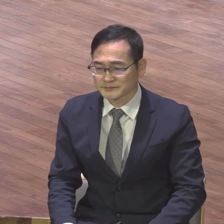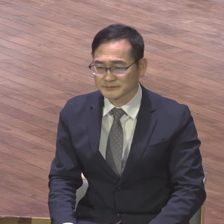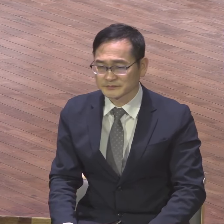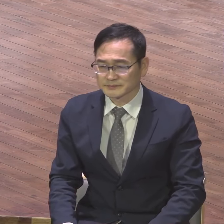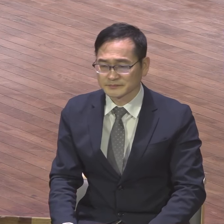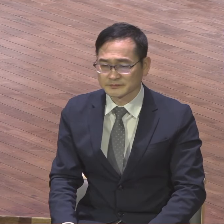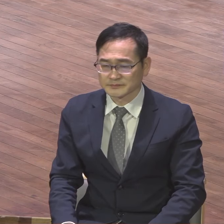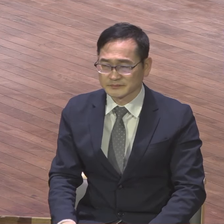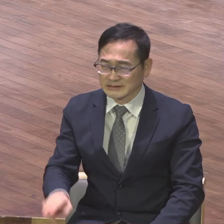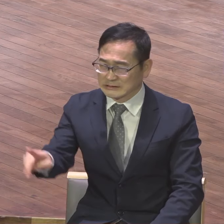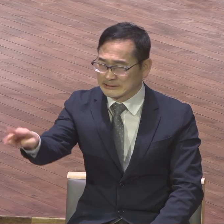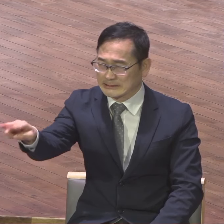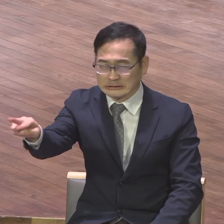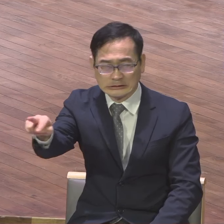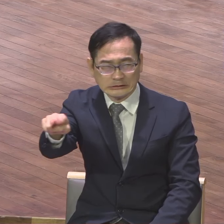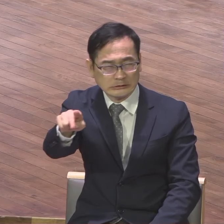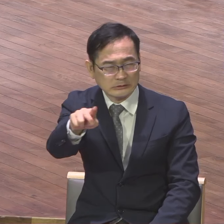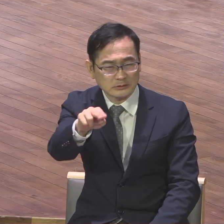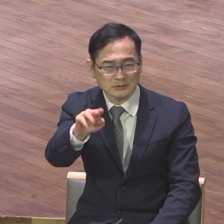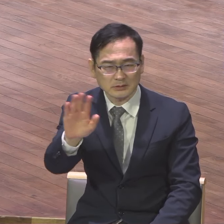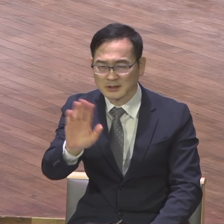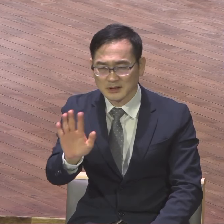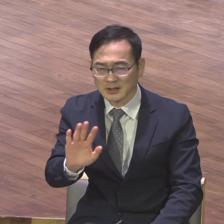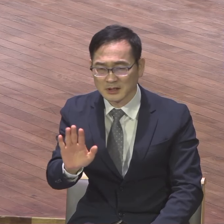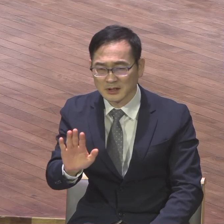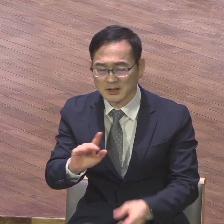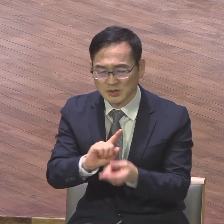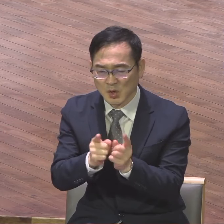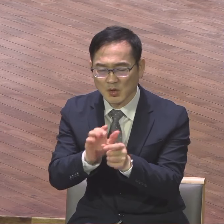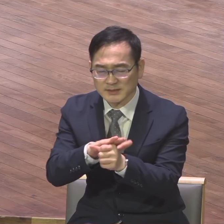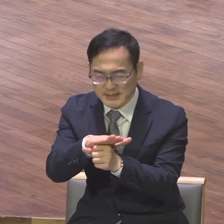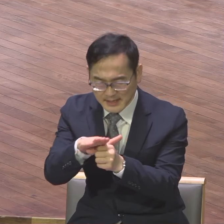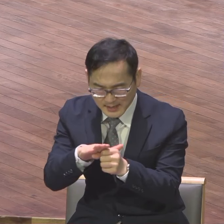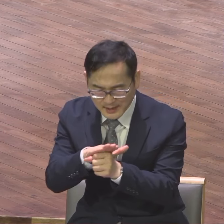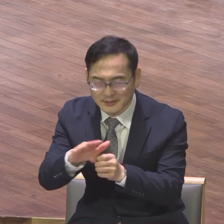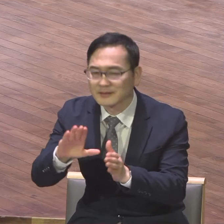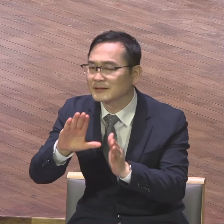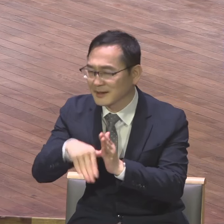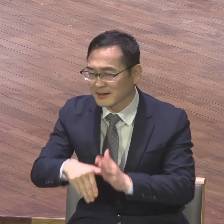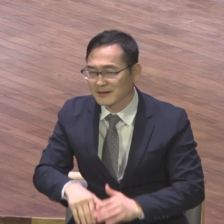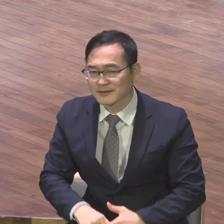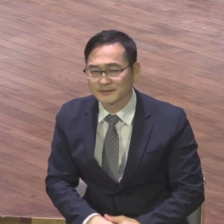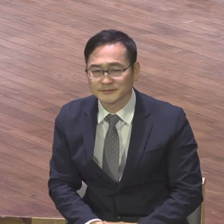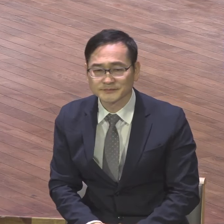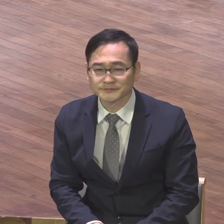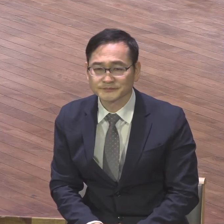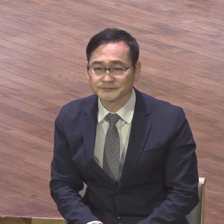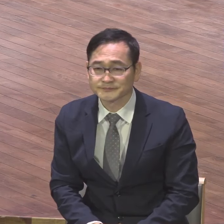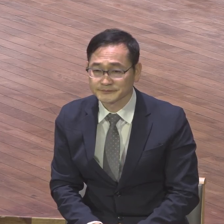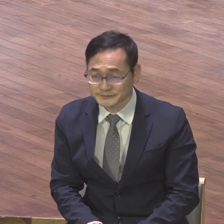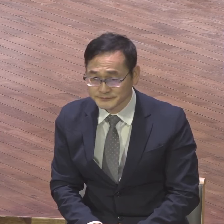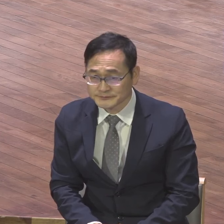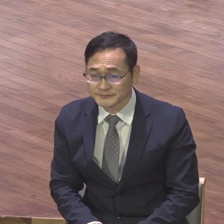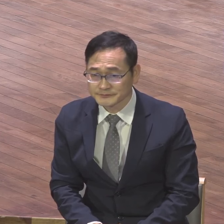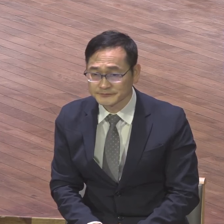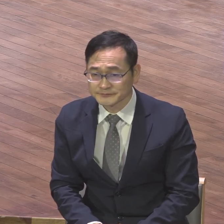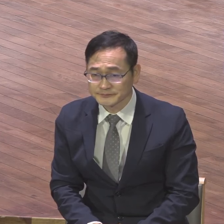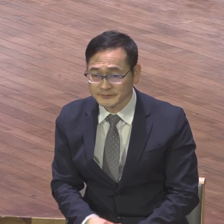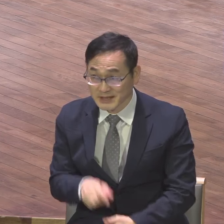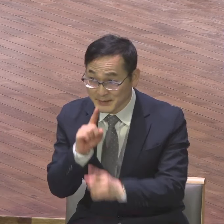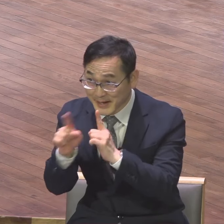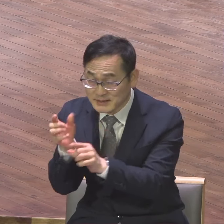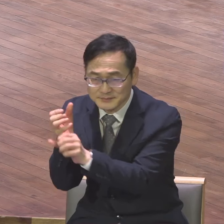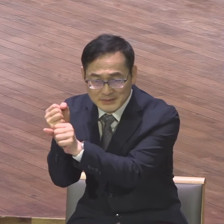그렇게 비판하는 것이 아니라 서로 사랑할 시간표다. 서로 사랑할 때 이걸 잡아야 돼요.